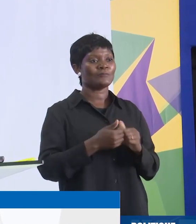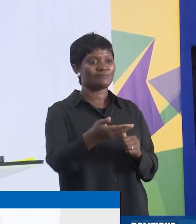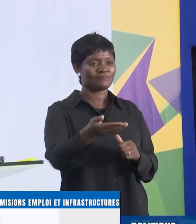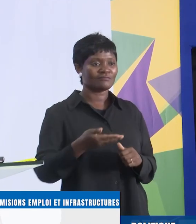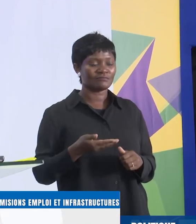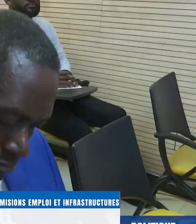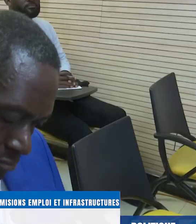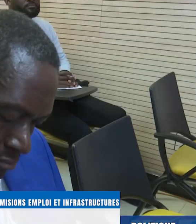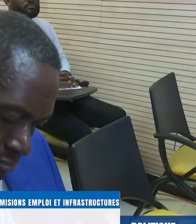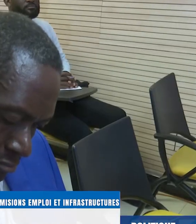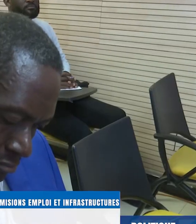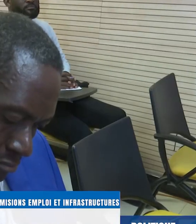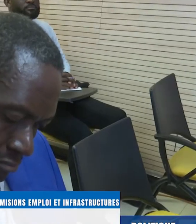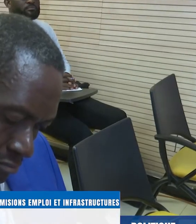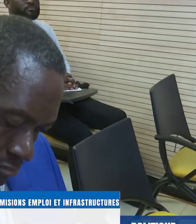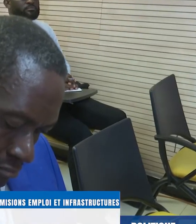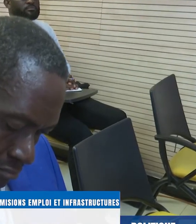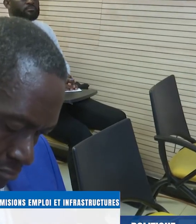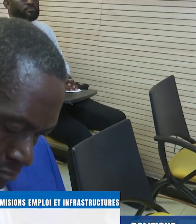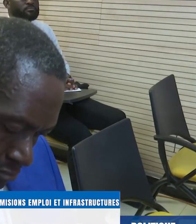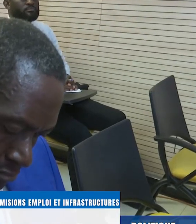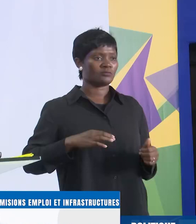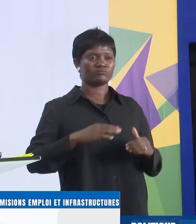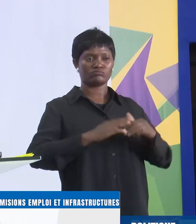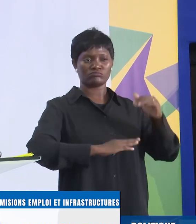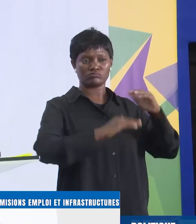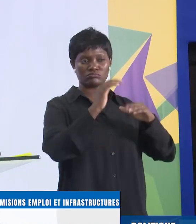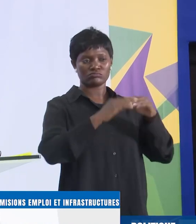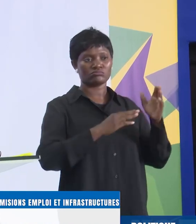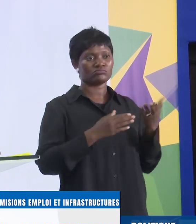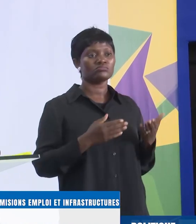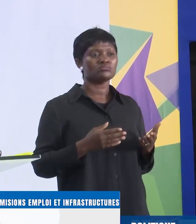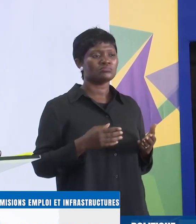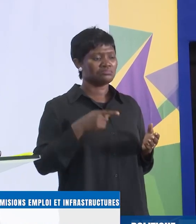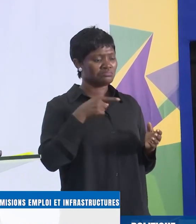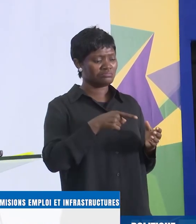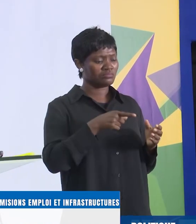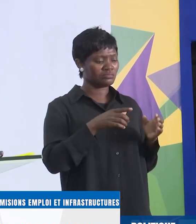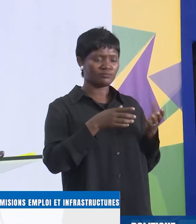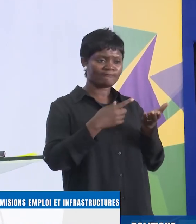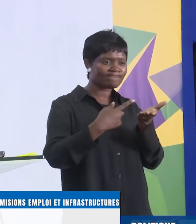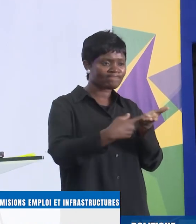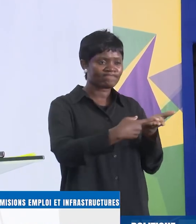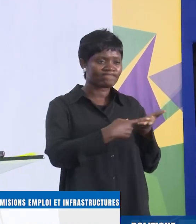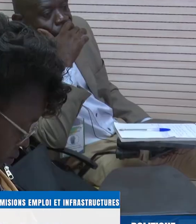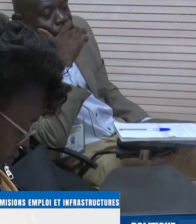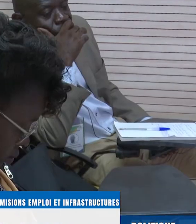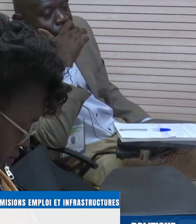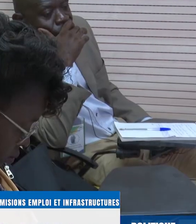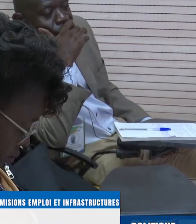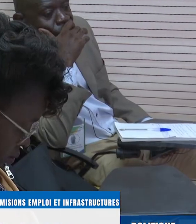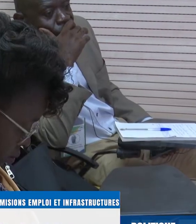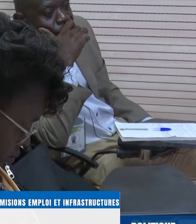'œuvre étrangère. La sous-commission infrastructure a, quant à elle, débattu de la